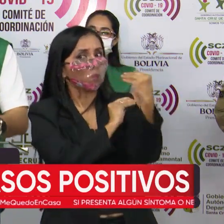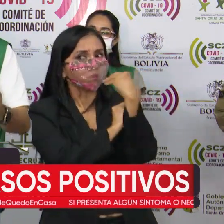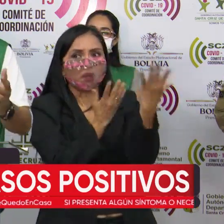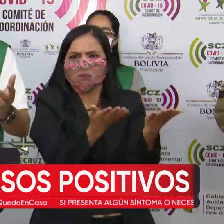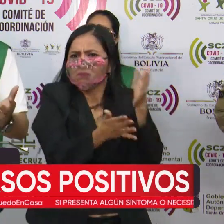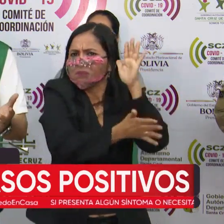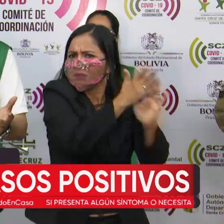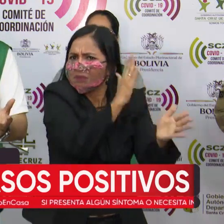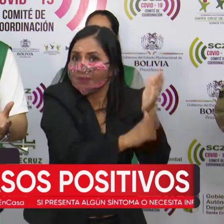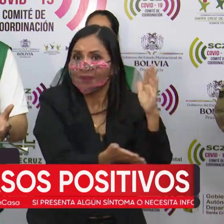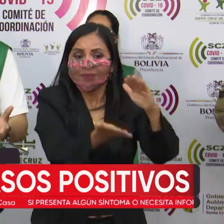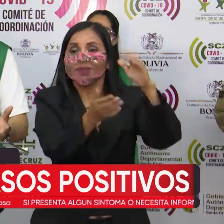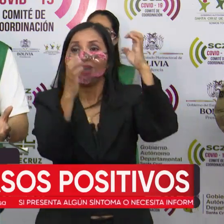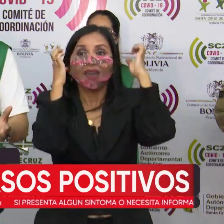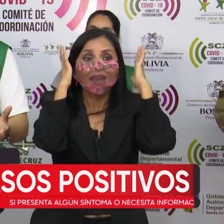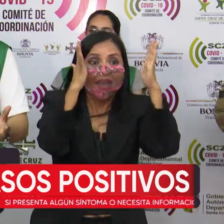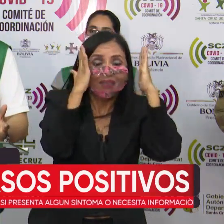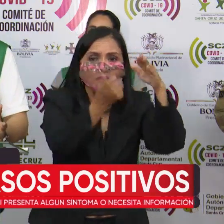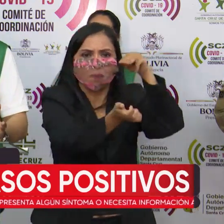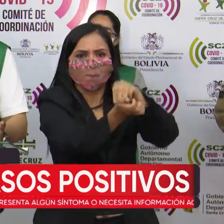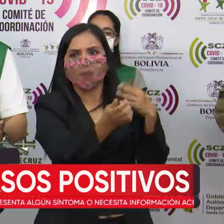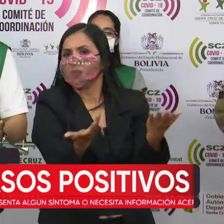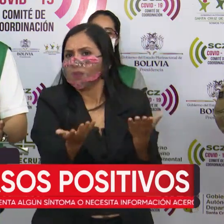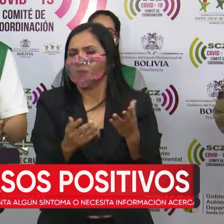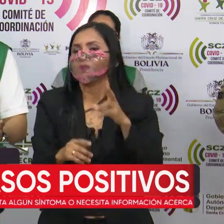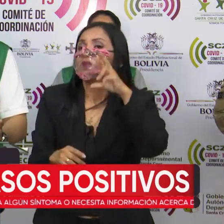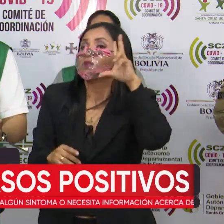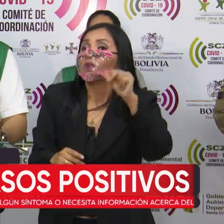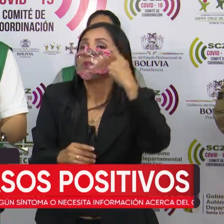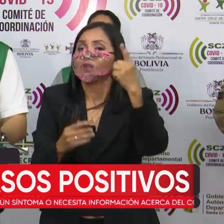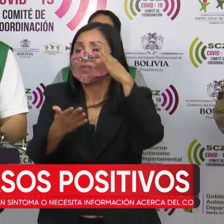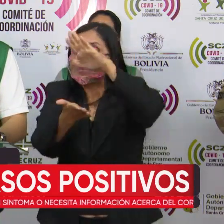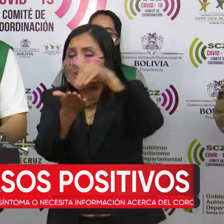y la atención médica. No estoy hablando de